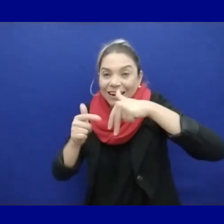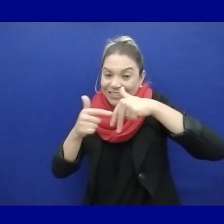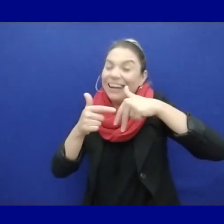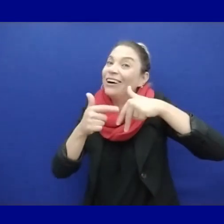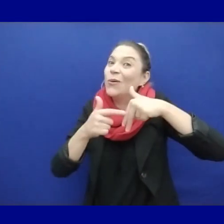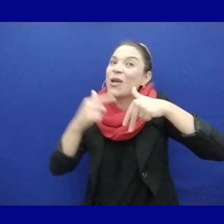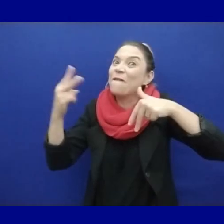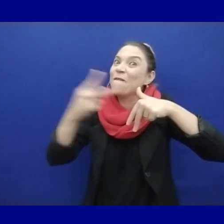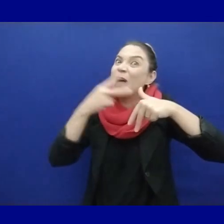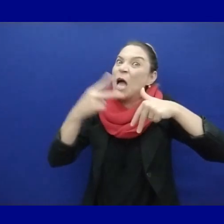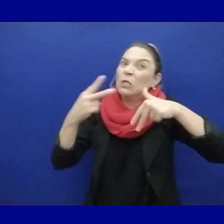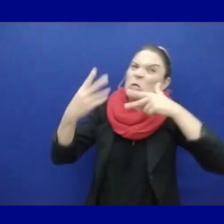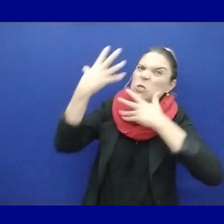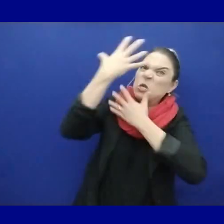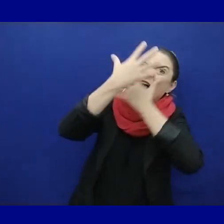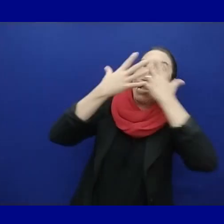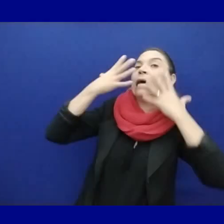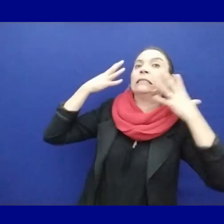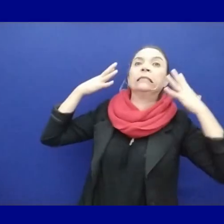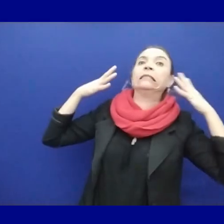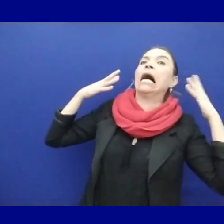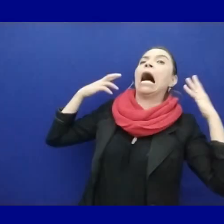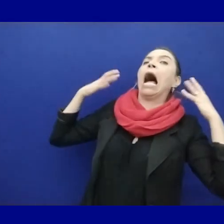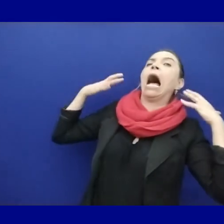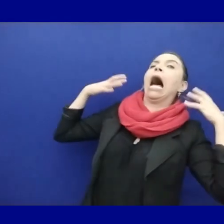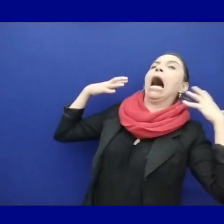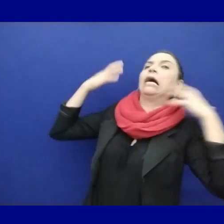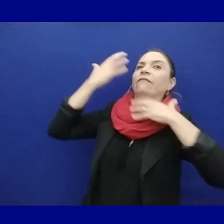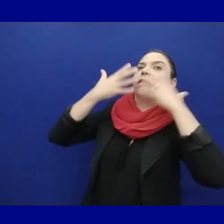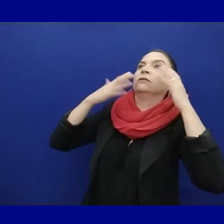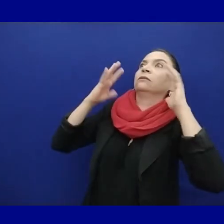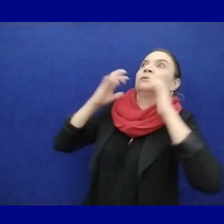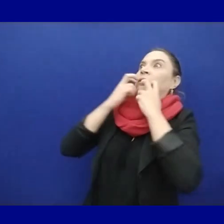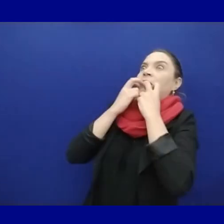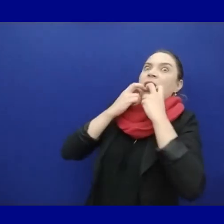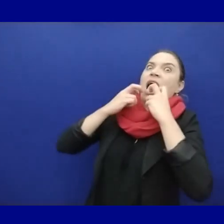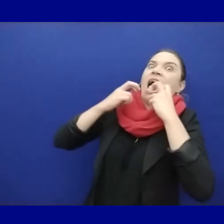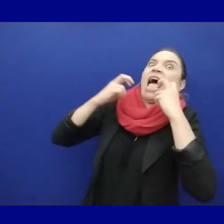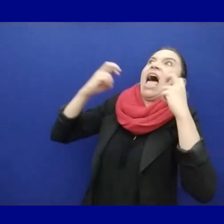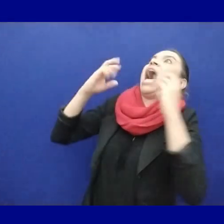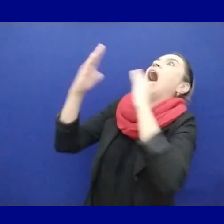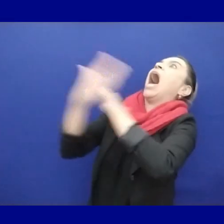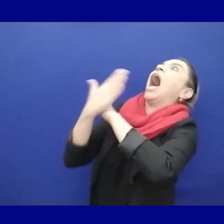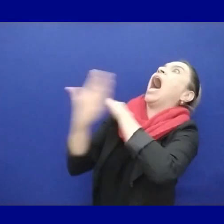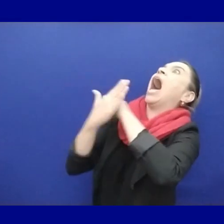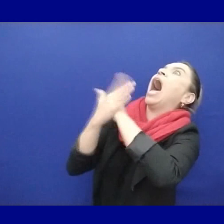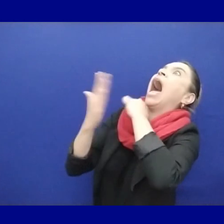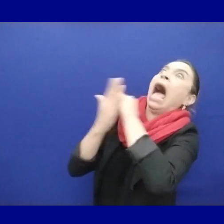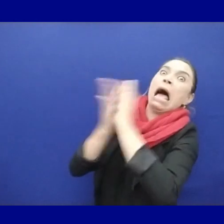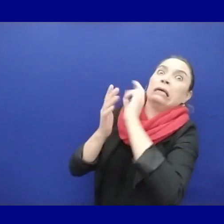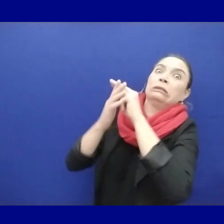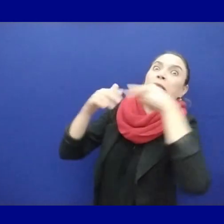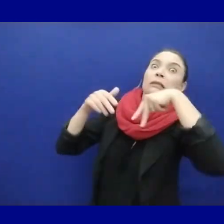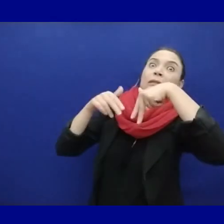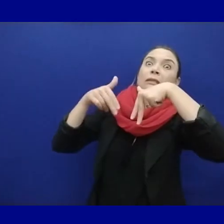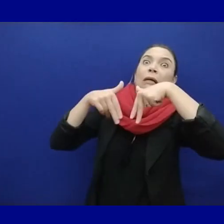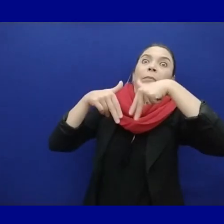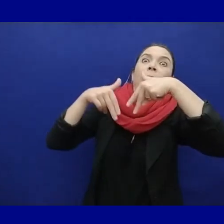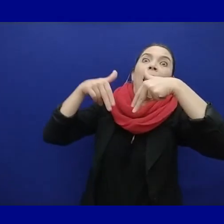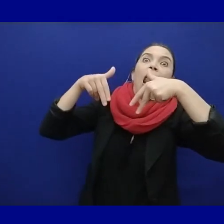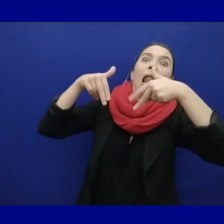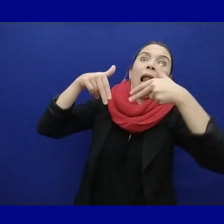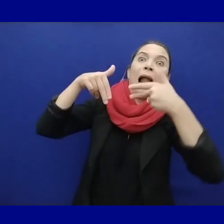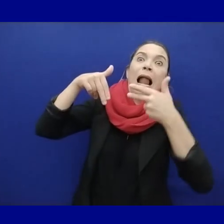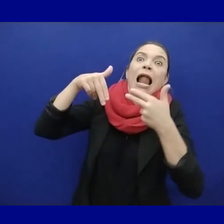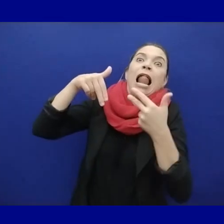do vento e começou a submergir, quando gritou: salva-me, Senhor.